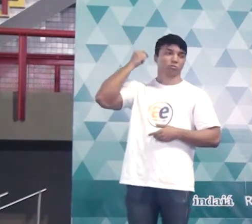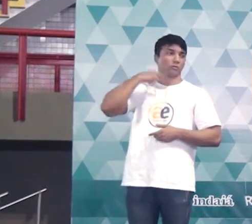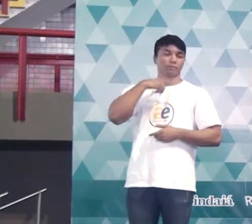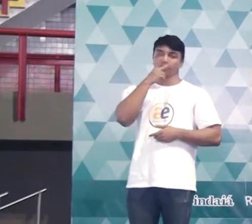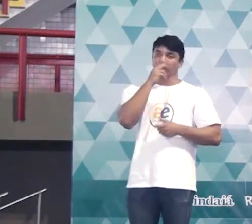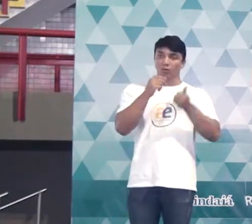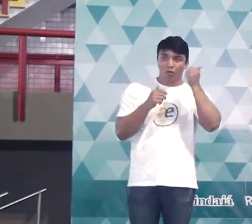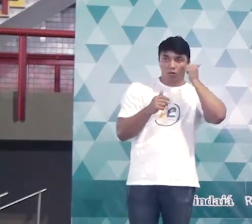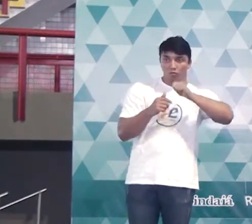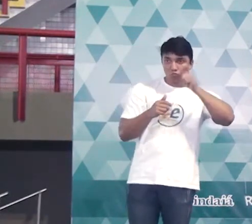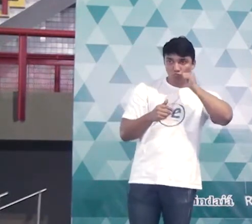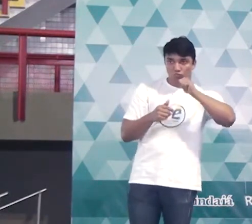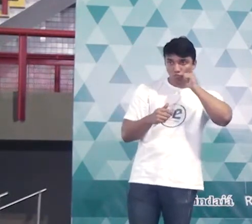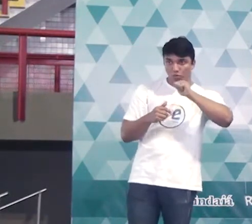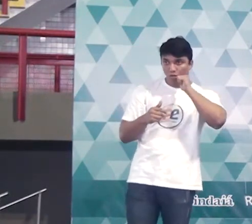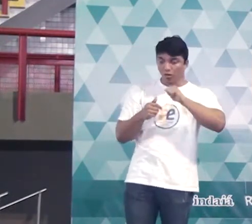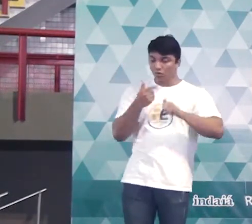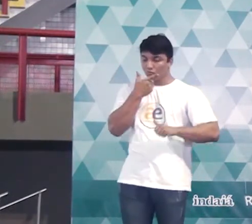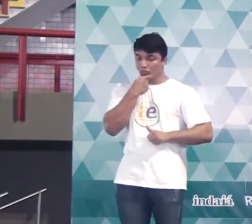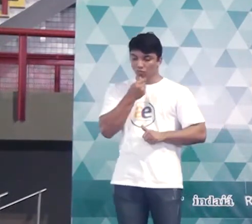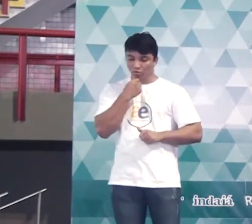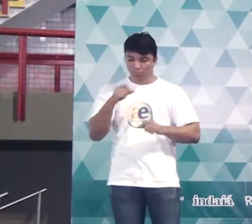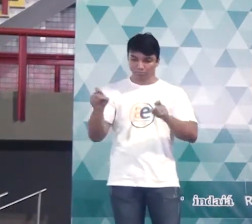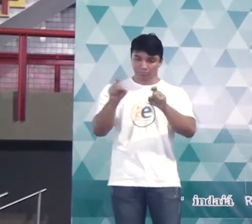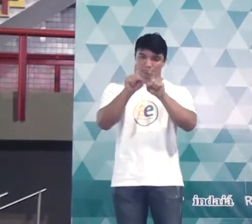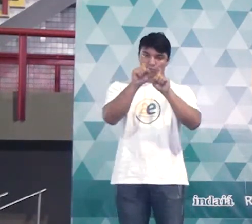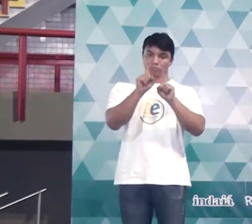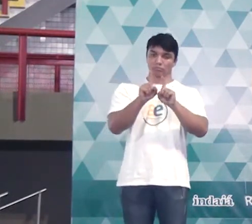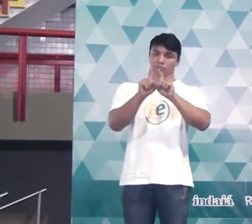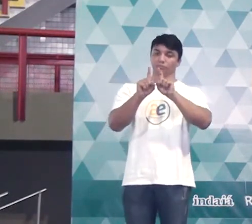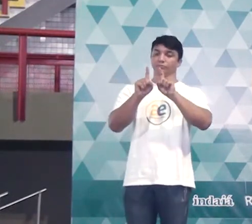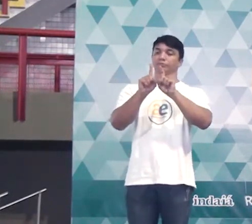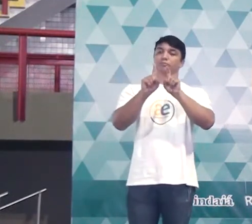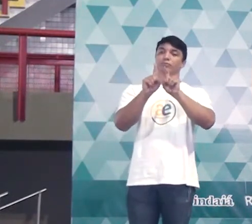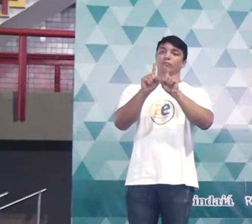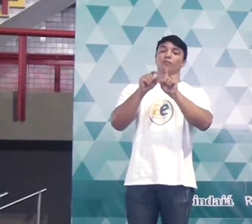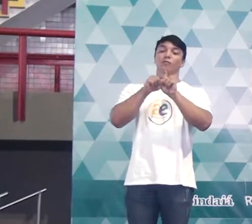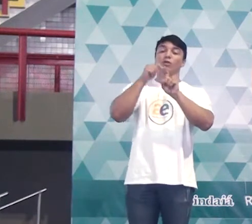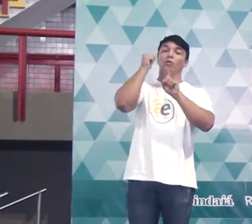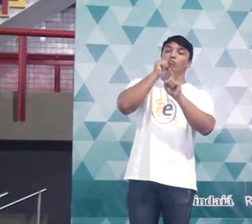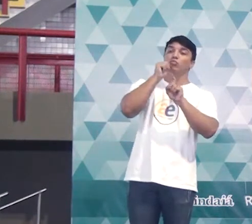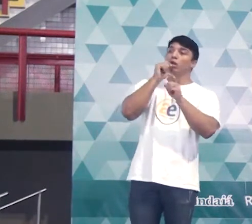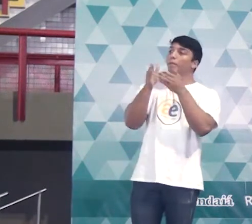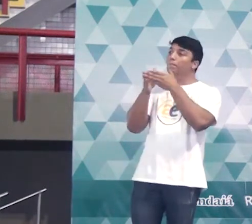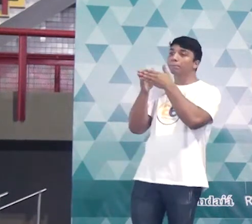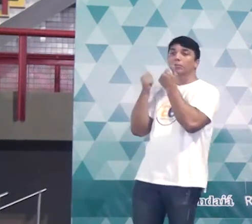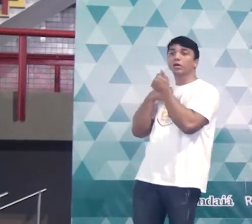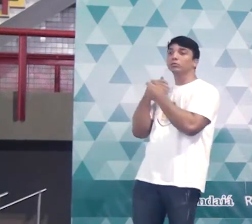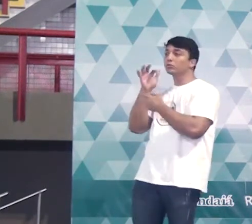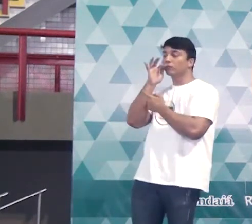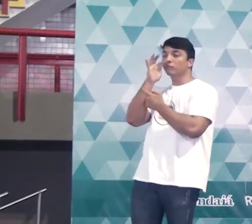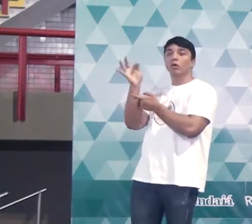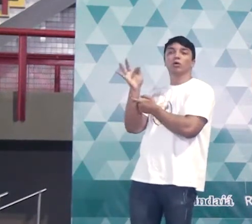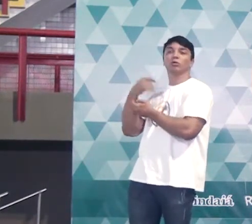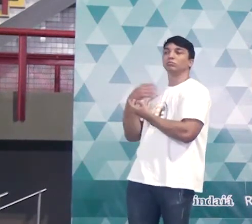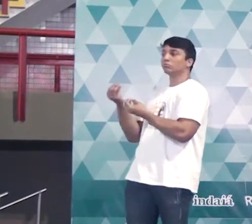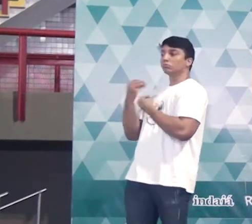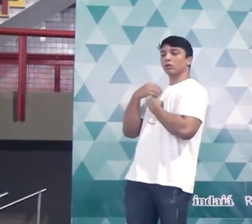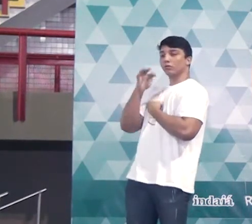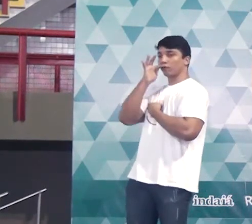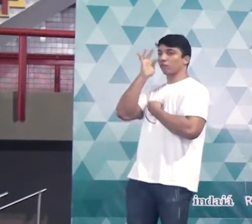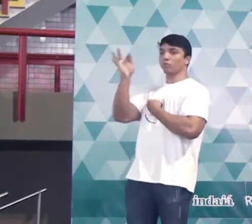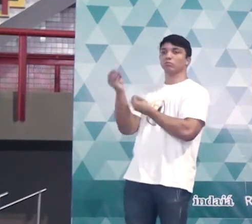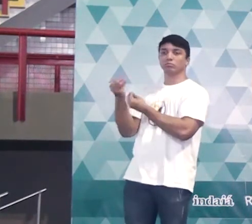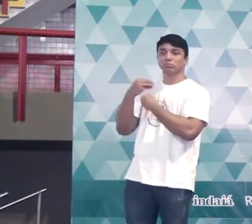uma mulher das cavernas, vamos chamar assim. A mulher das cavernas queria pedir uma flor ao homem das